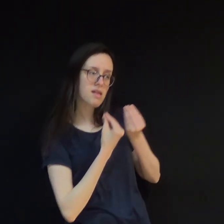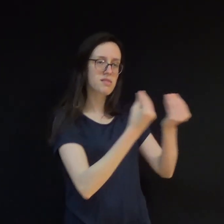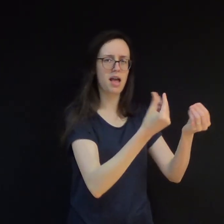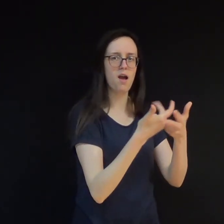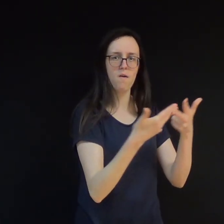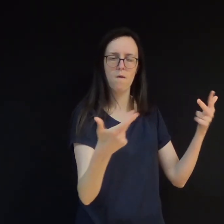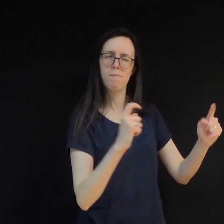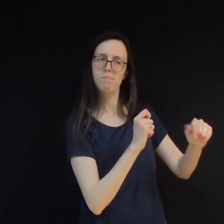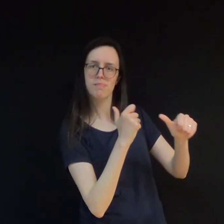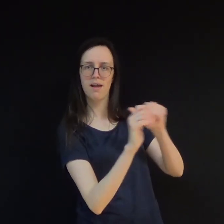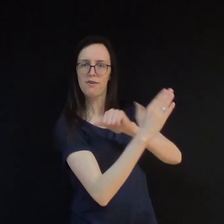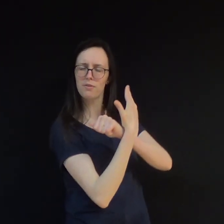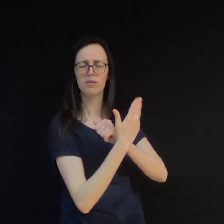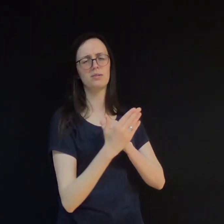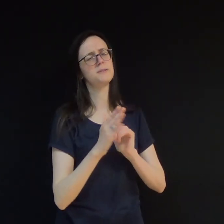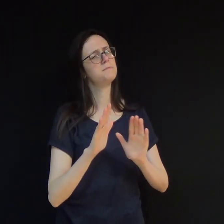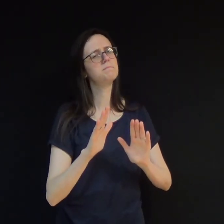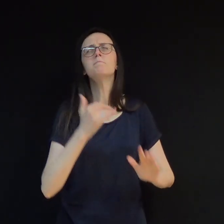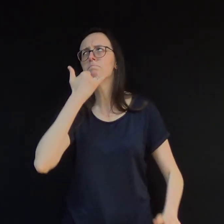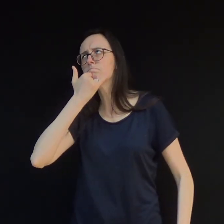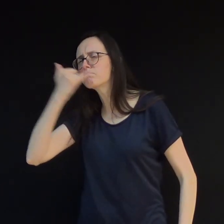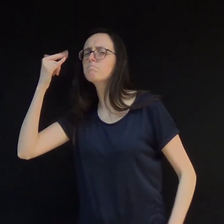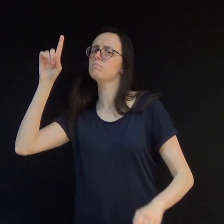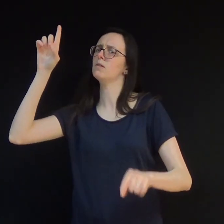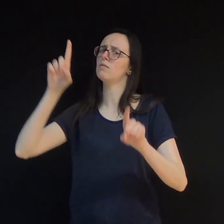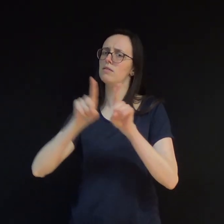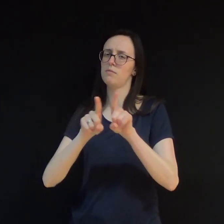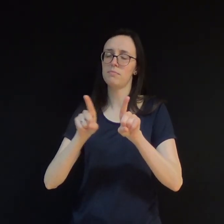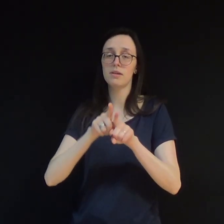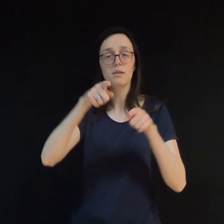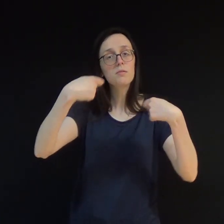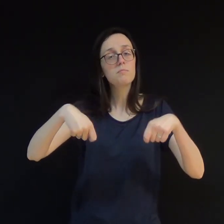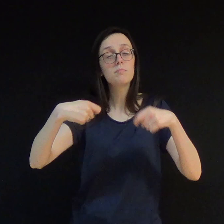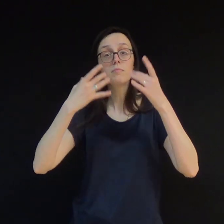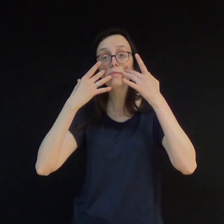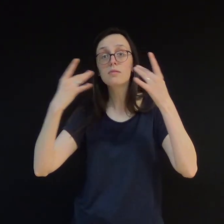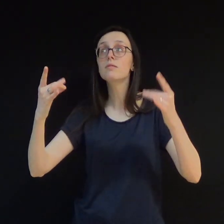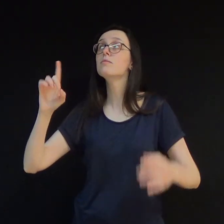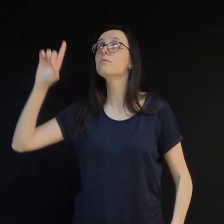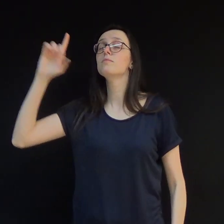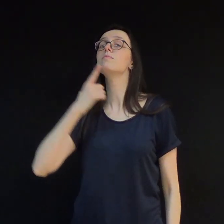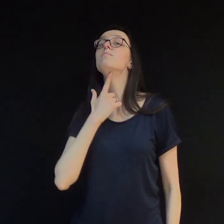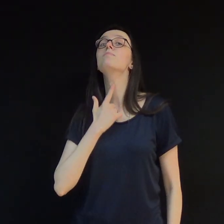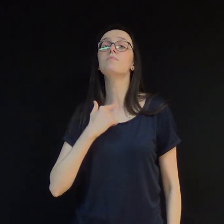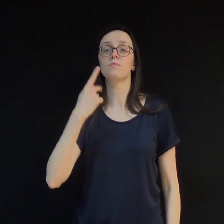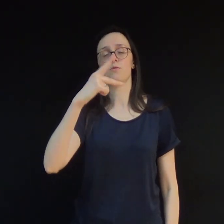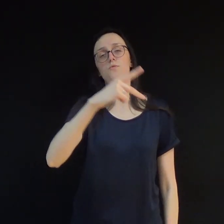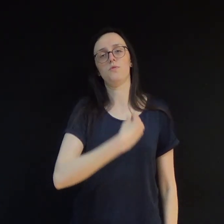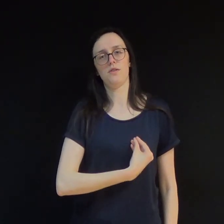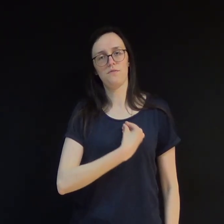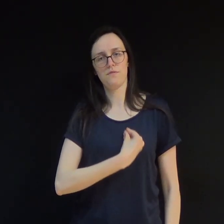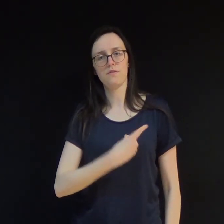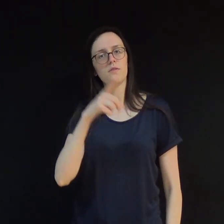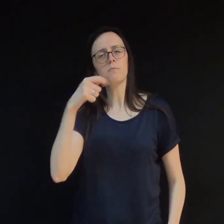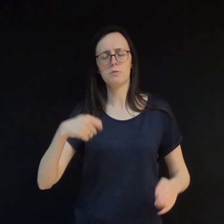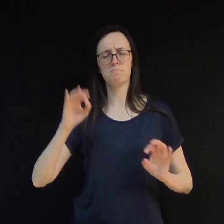peço perdão a deus esteja atento à vontade de deus para sua vida esteja pronto para amar o próximo a todo instante